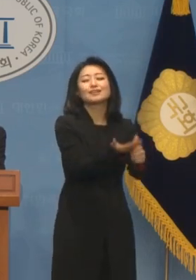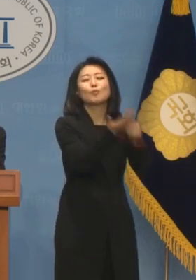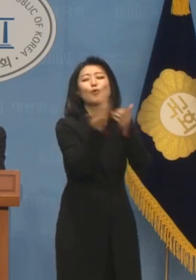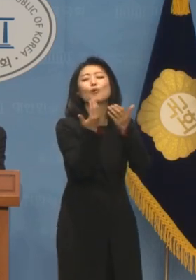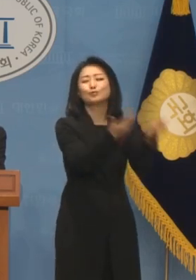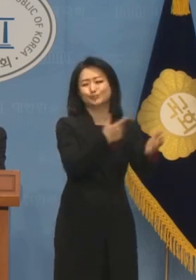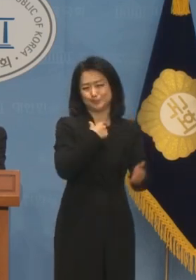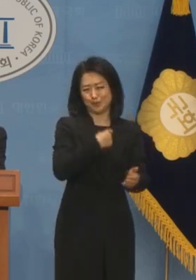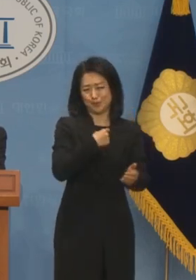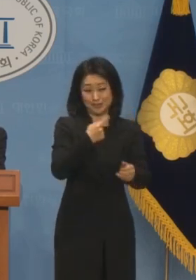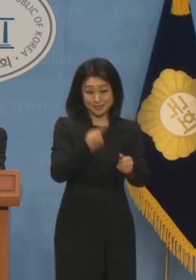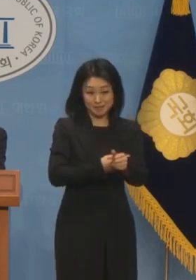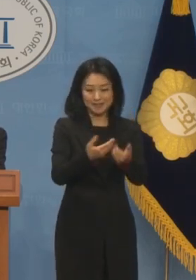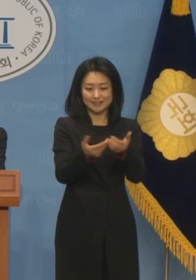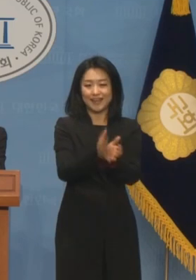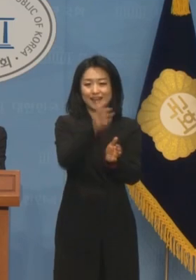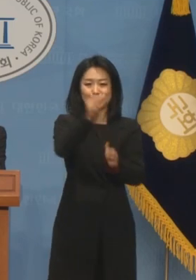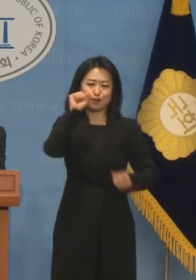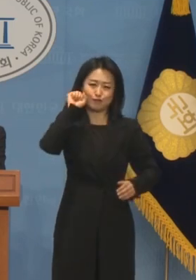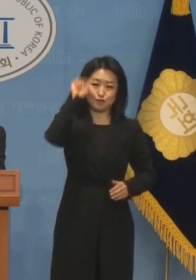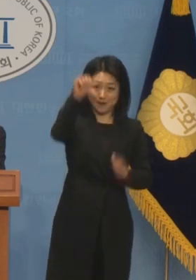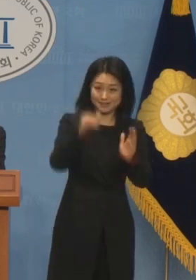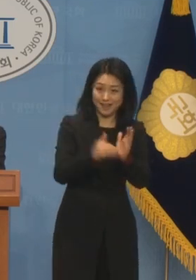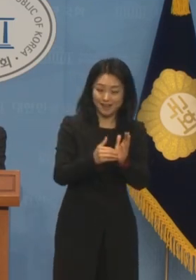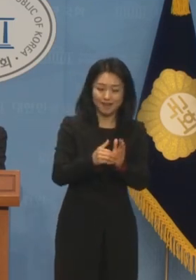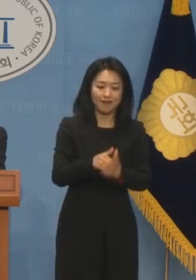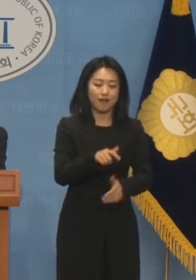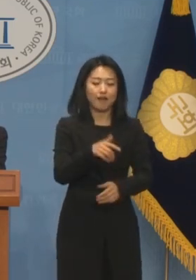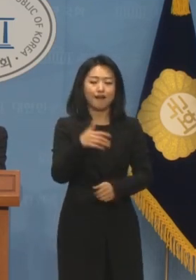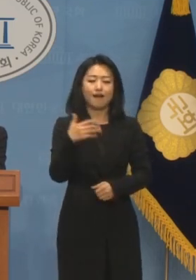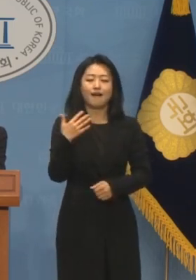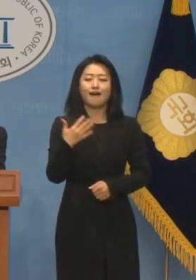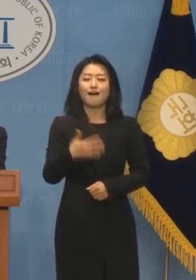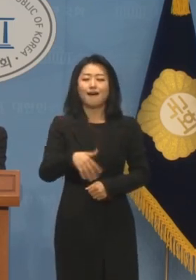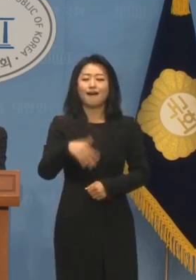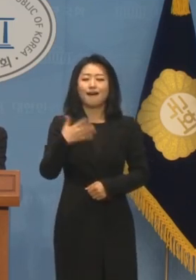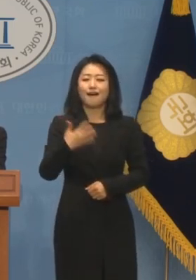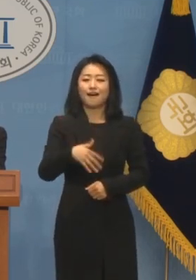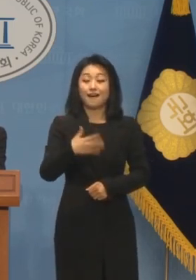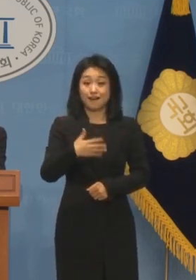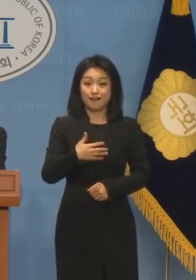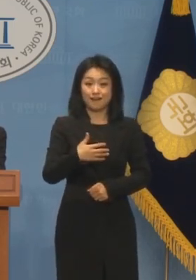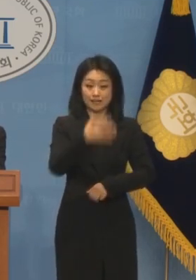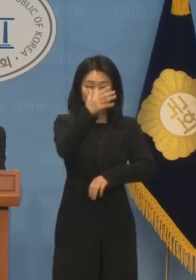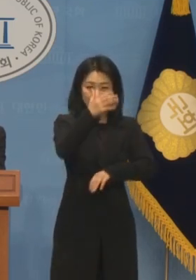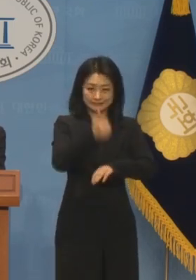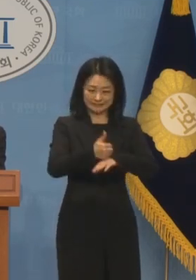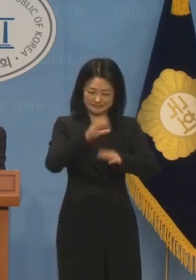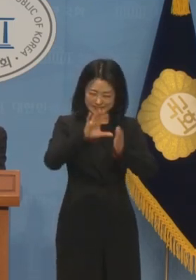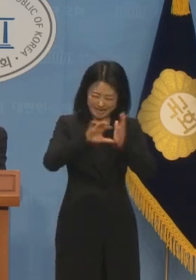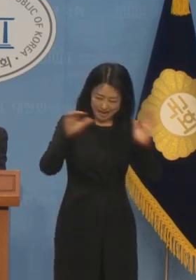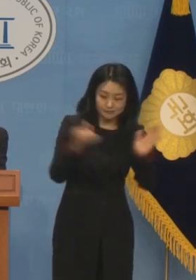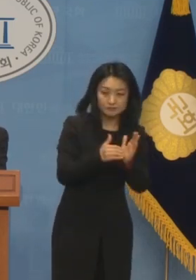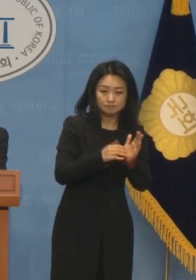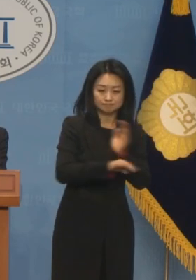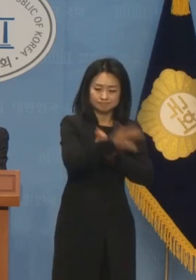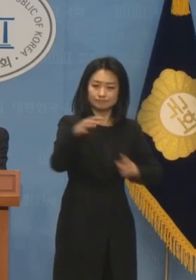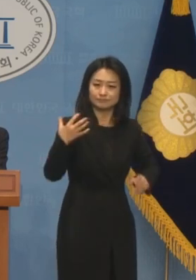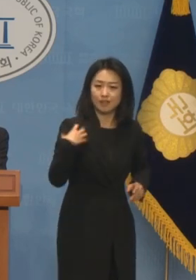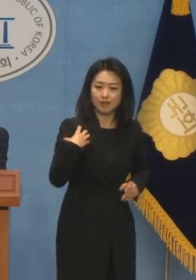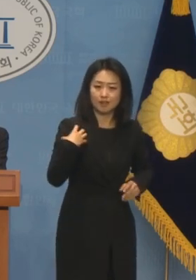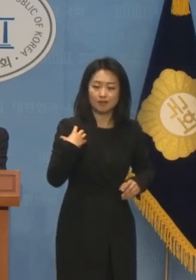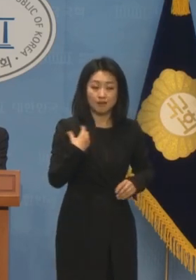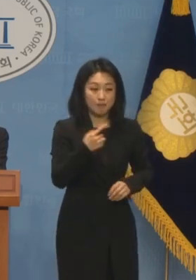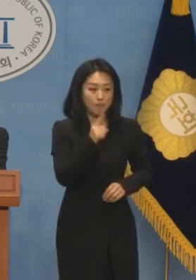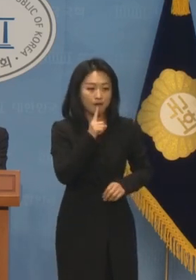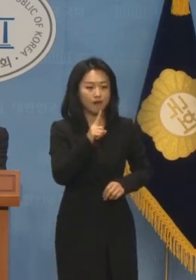얼마나 책임 있는 자세인가요? 저는 처음부터 끝까지 책임지겠다는 그 자세에 믿음이